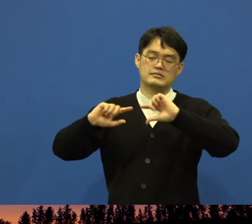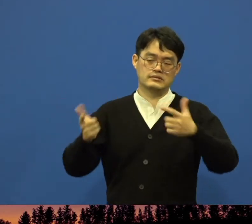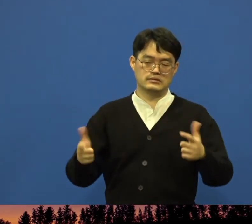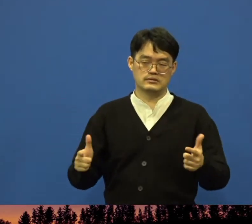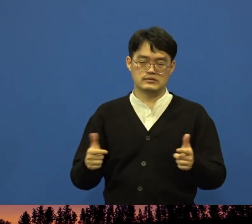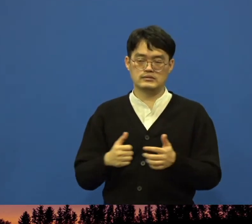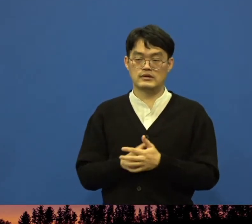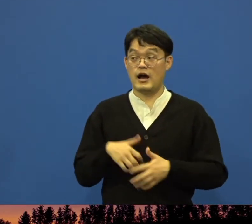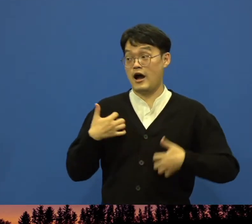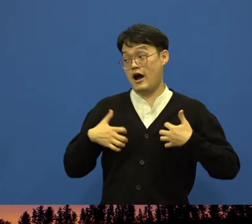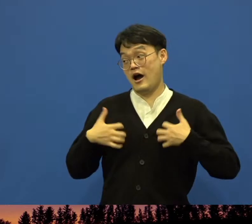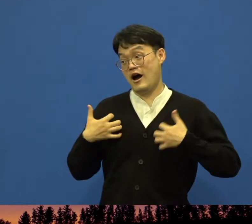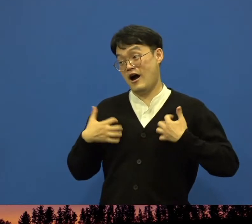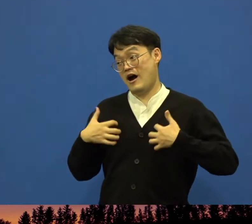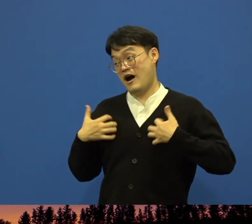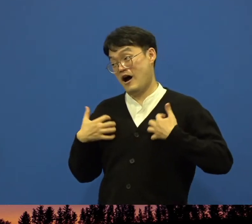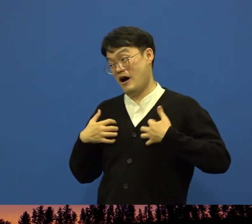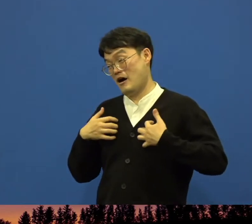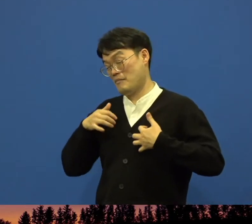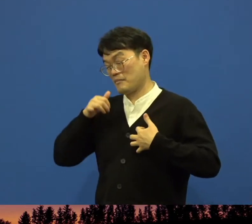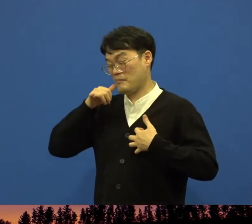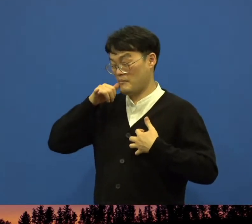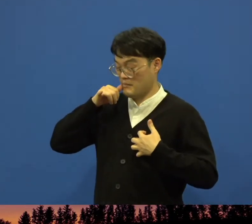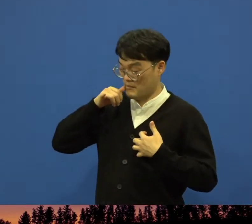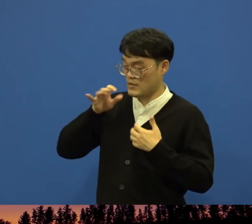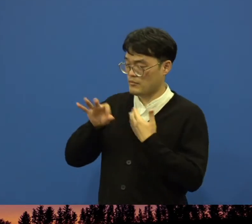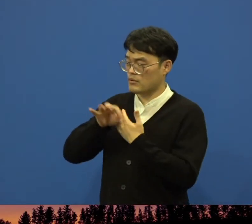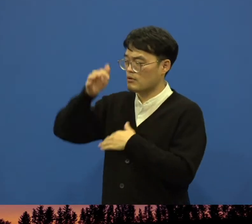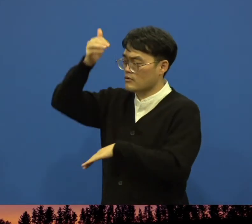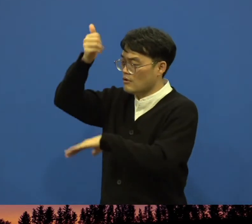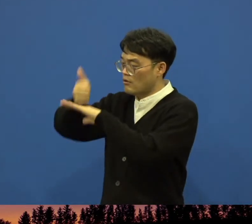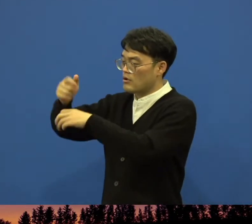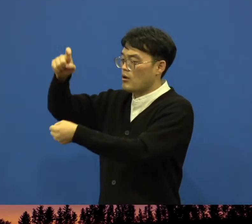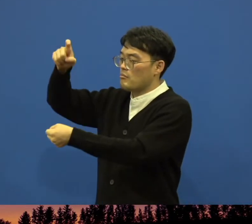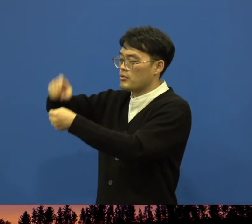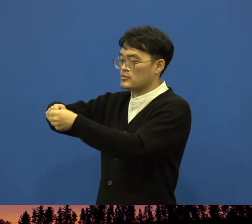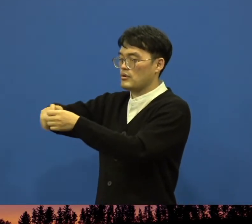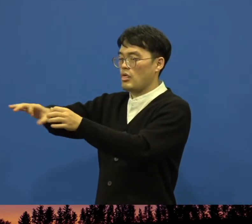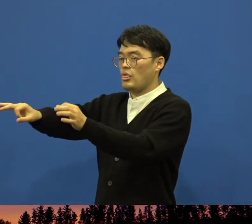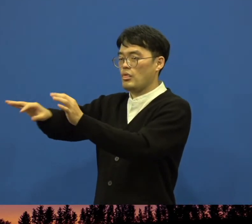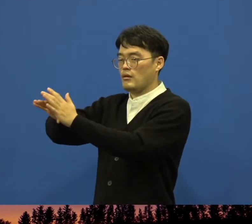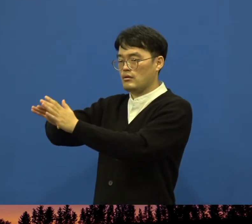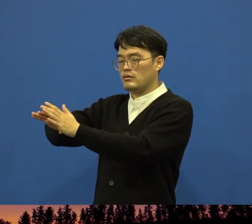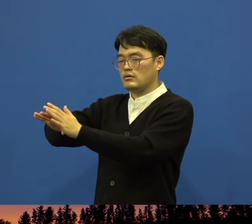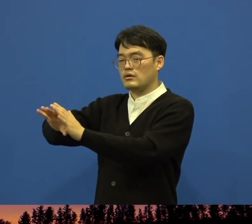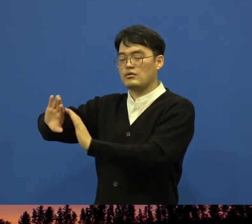추구하다 보면 그때 거기에 빠진다. 목적을 놓친 거죠. 쾌락이 결국 목적이 된 인생이 돼요.